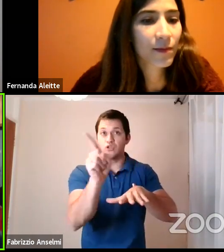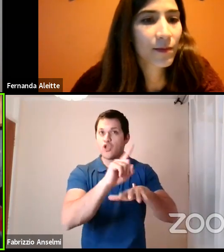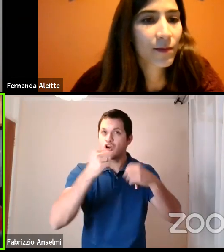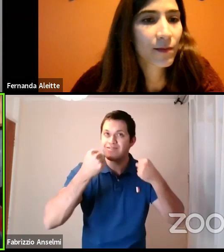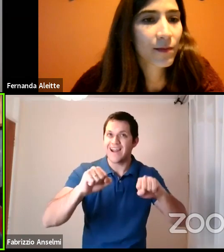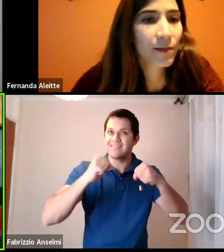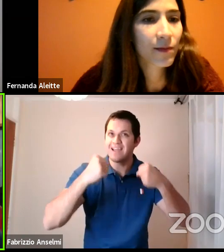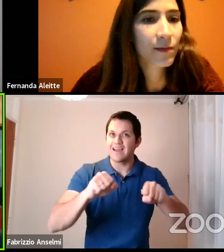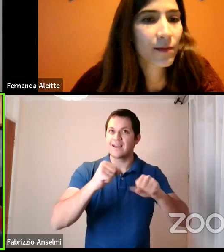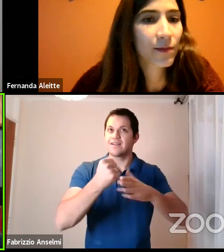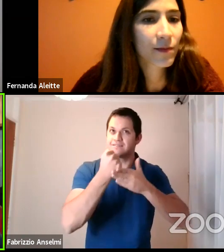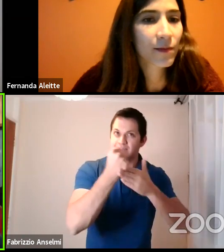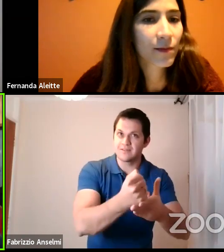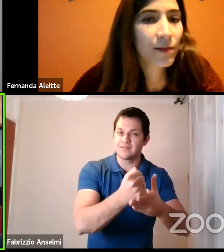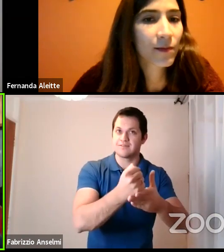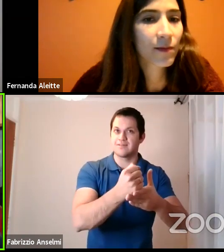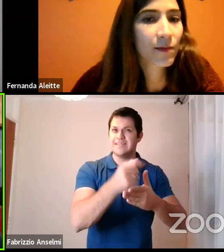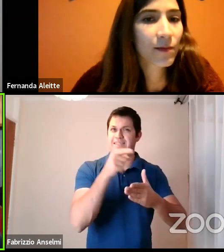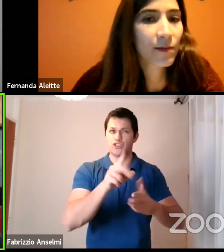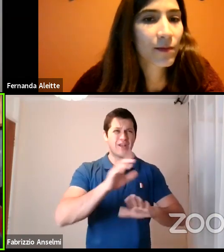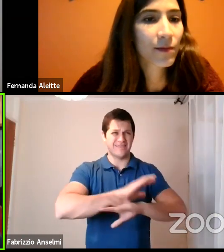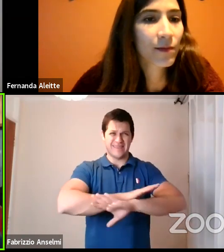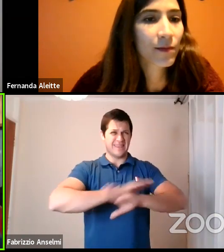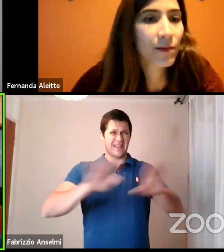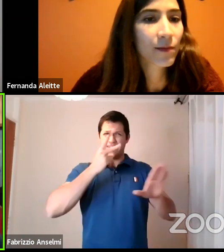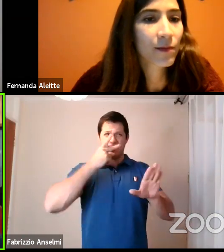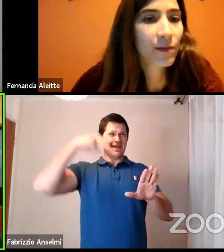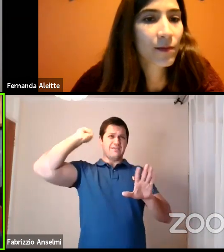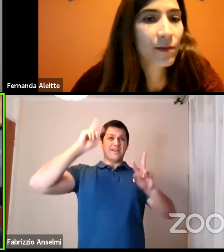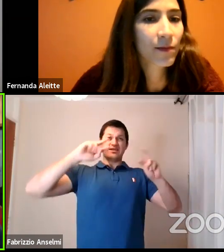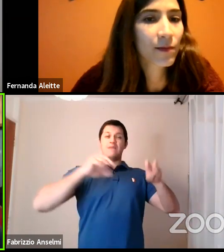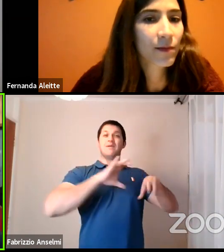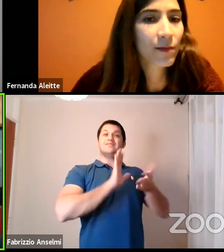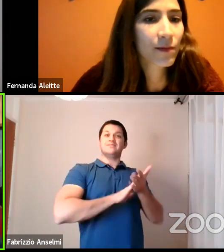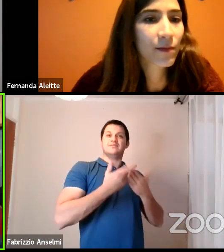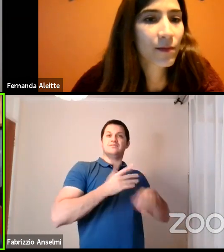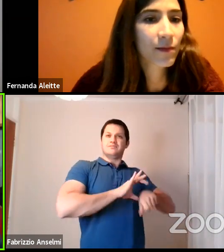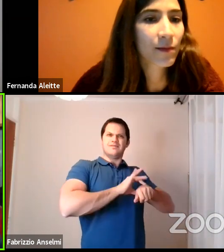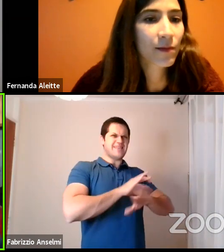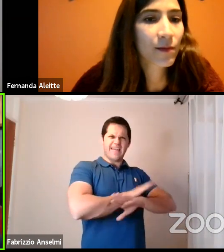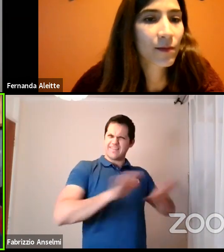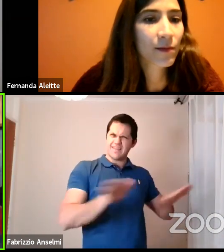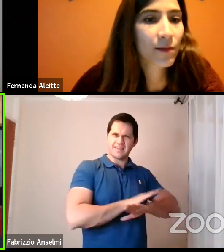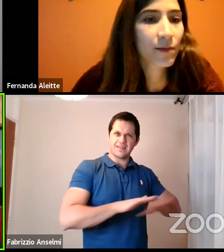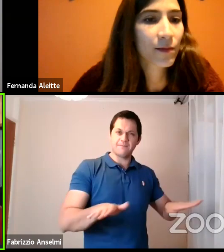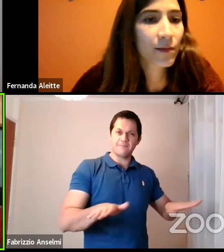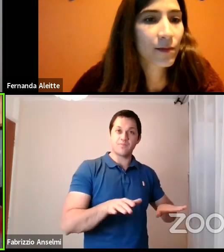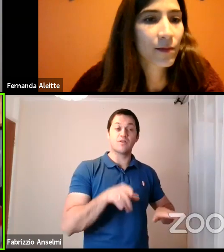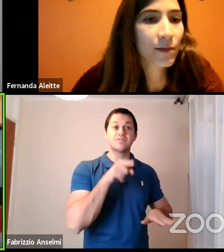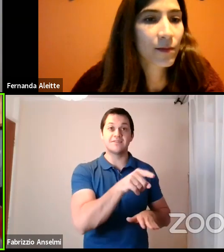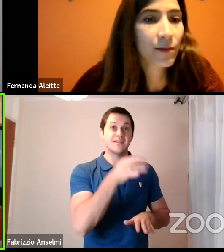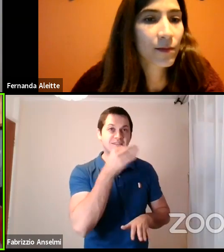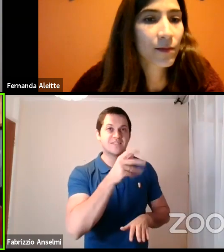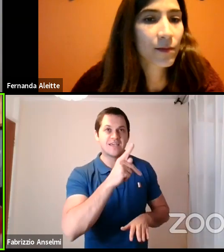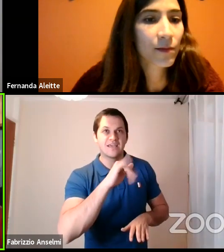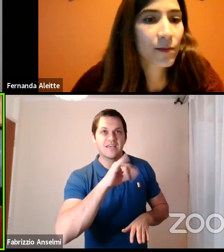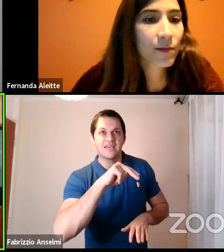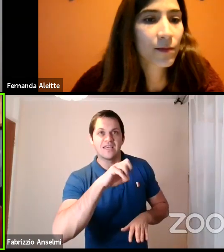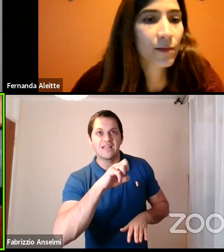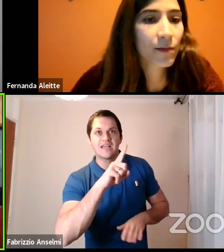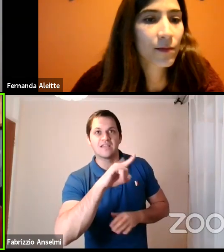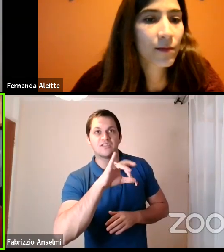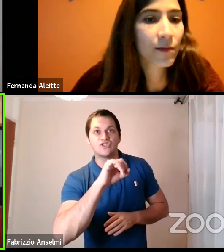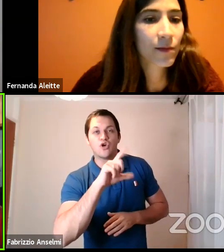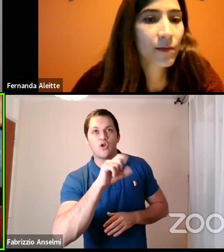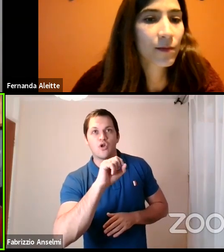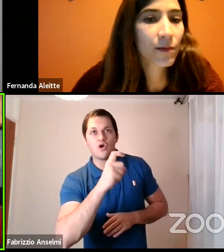ni con nada. La kinesiología nace como análisis de movimiento y se desarrolla en Estados Unidos con esa lógica, kinesiology,